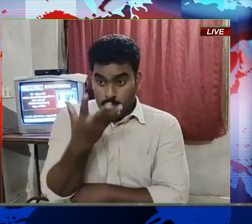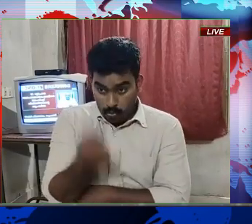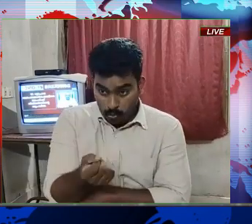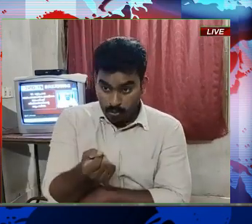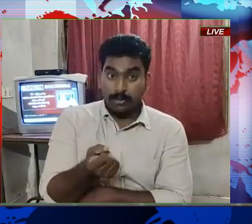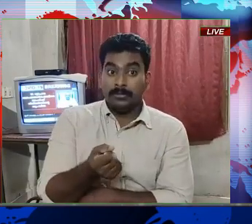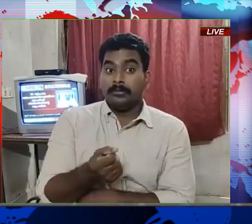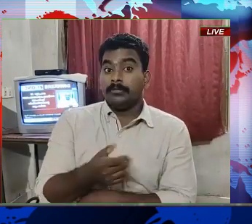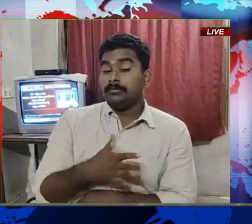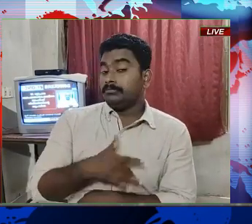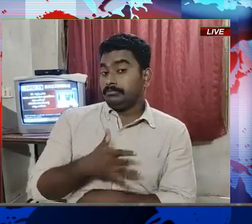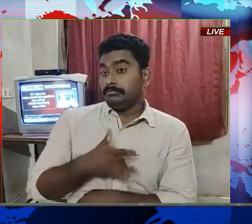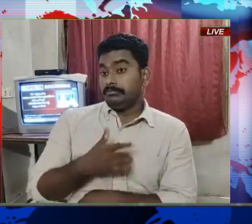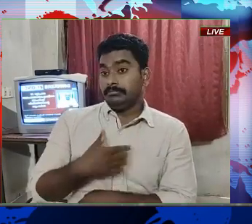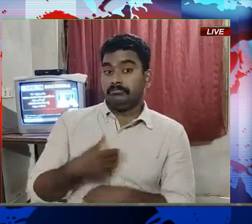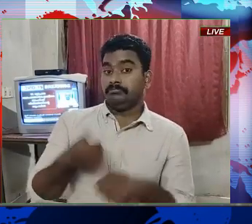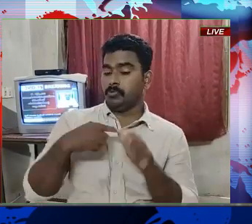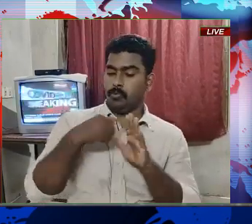ഇൻഷുറൻസ് പരിരക്ഷ